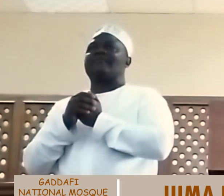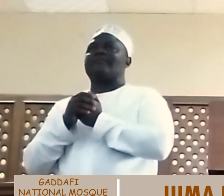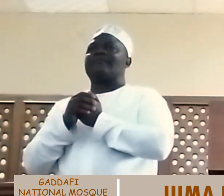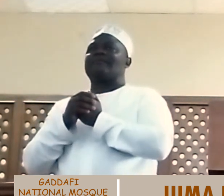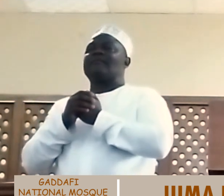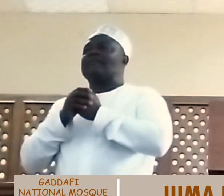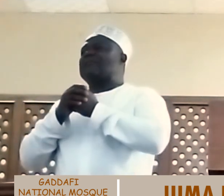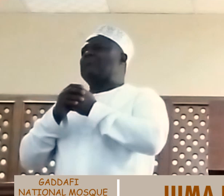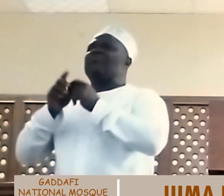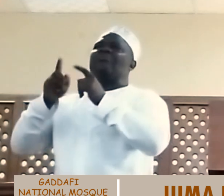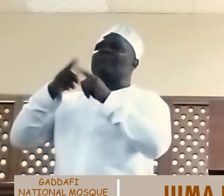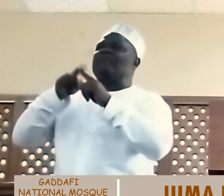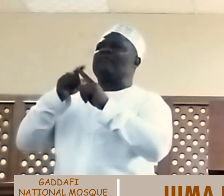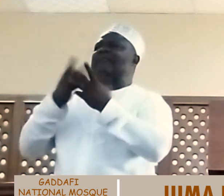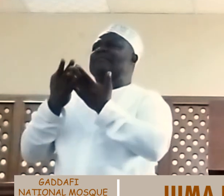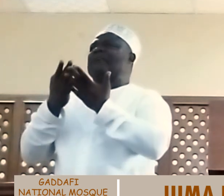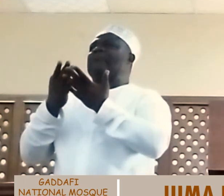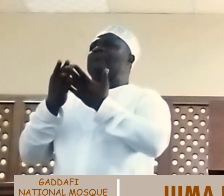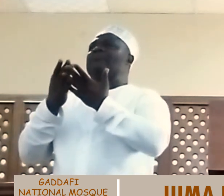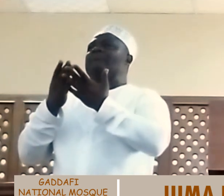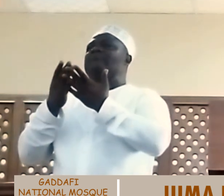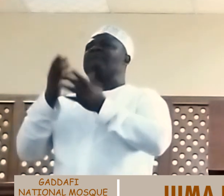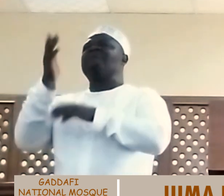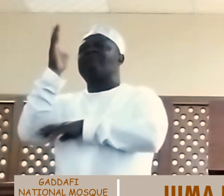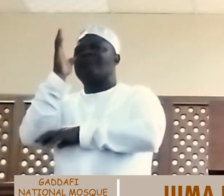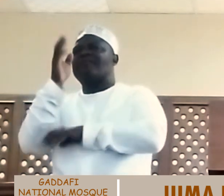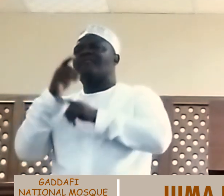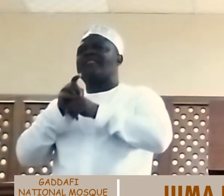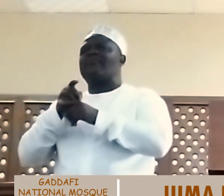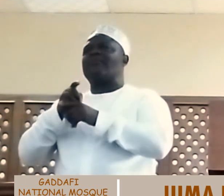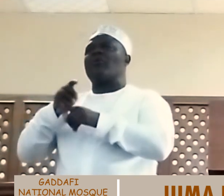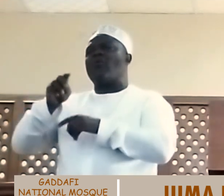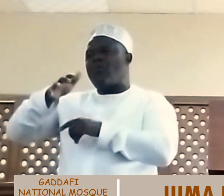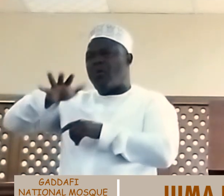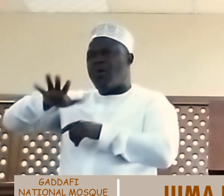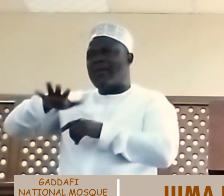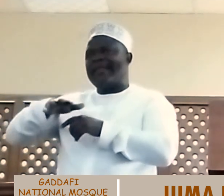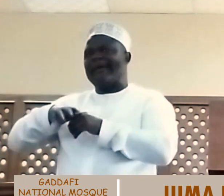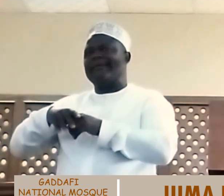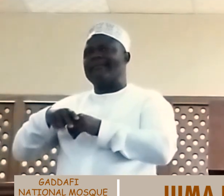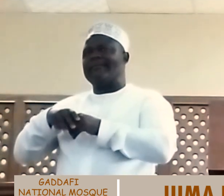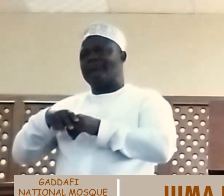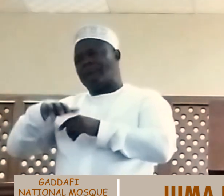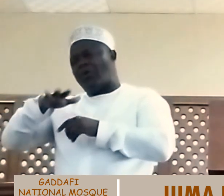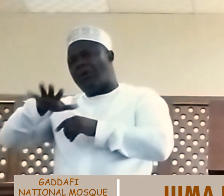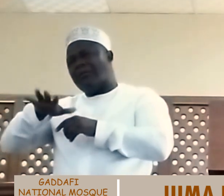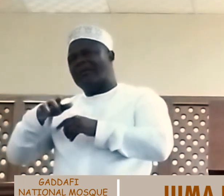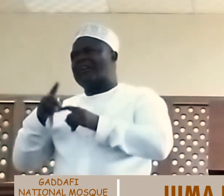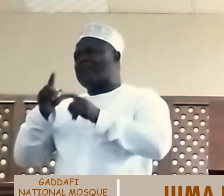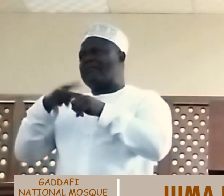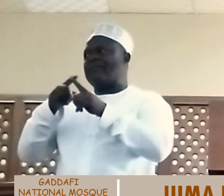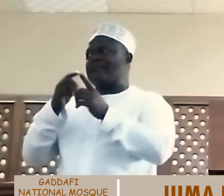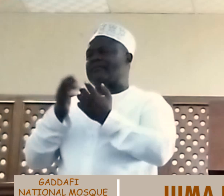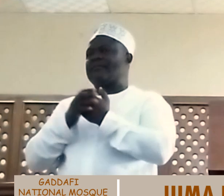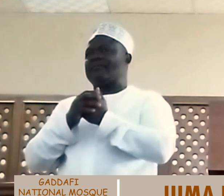ورث مصحفا أو ترك ولدا يستغفر له بعد